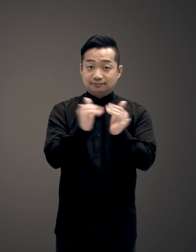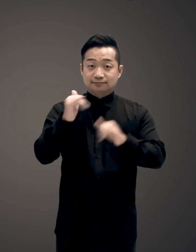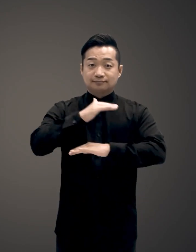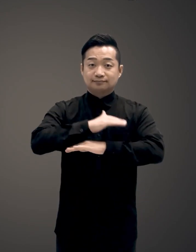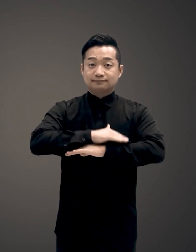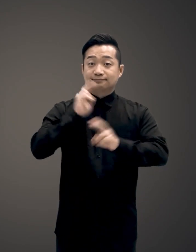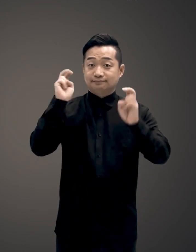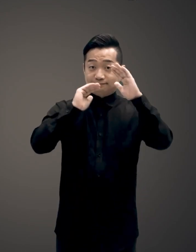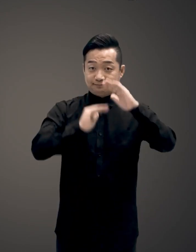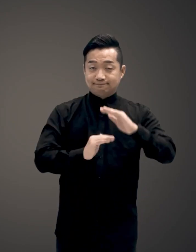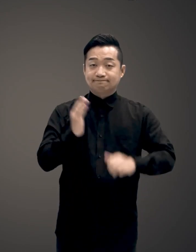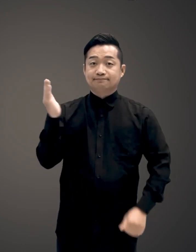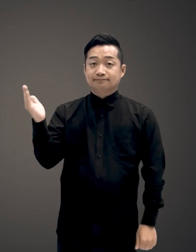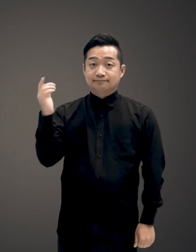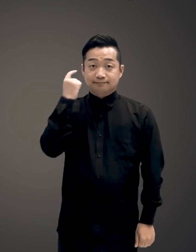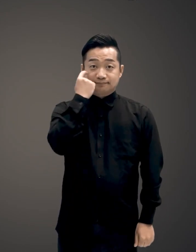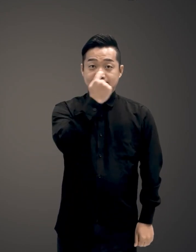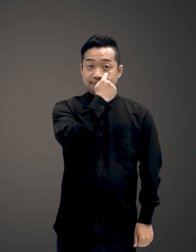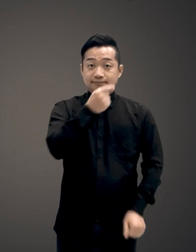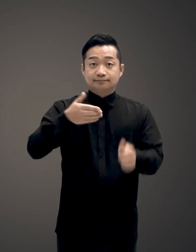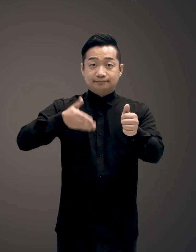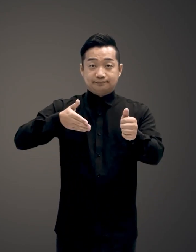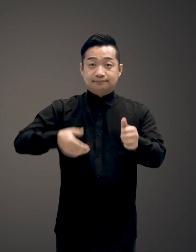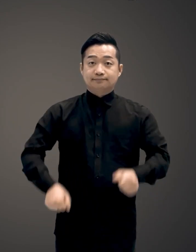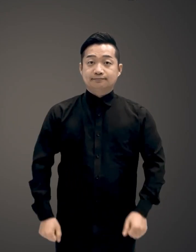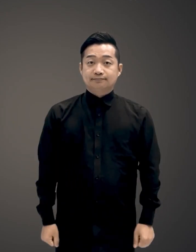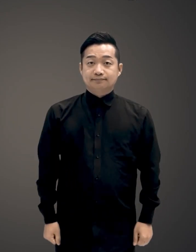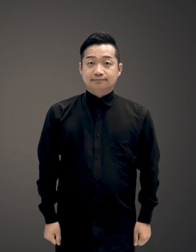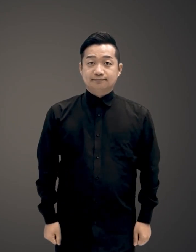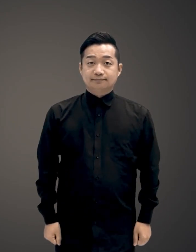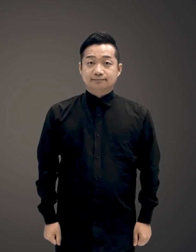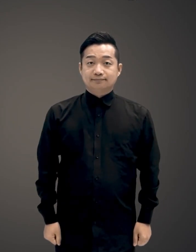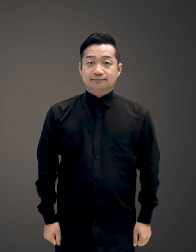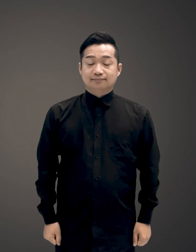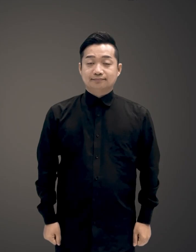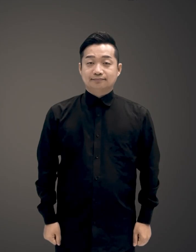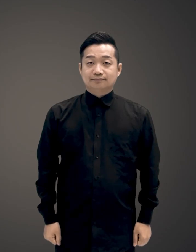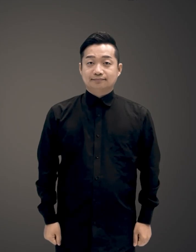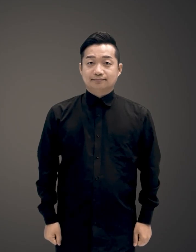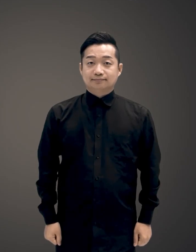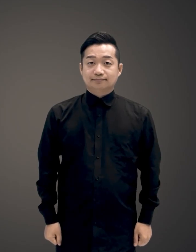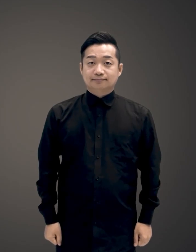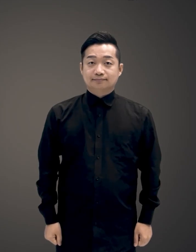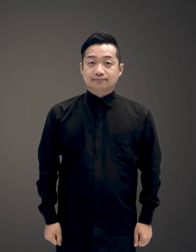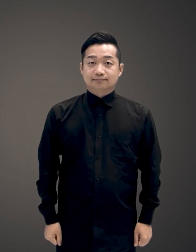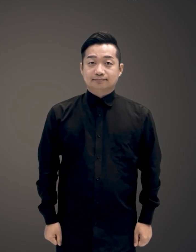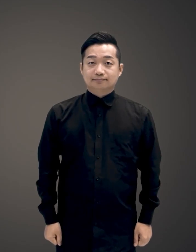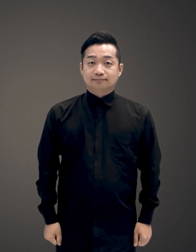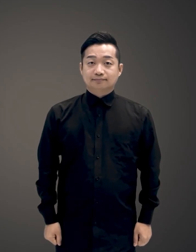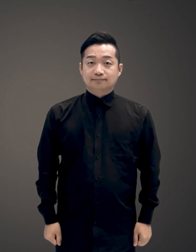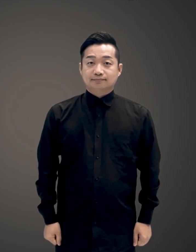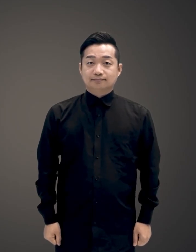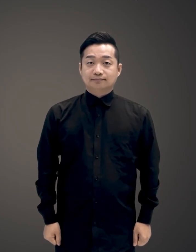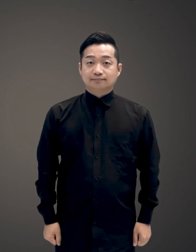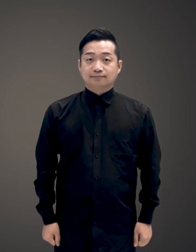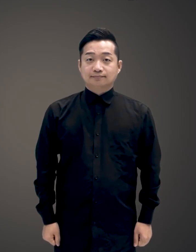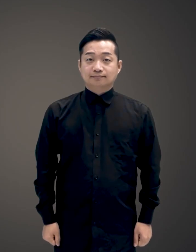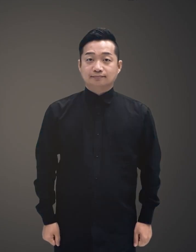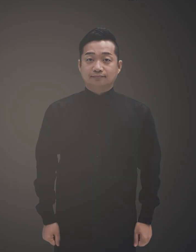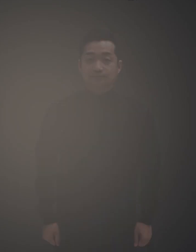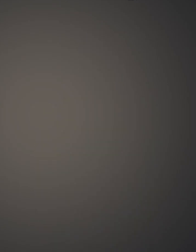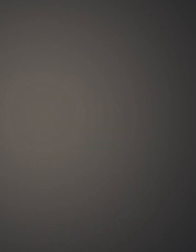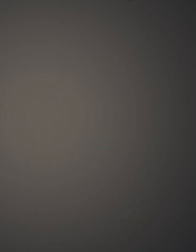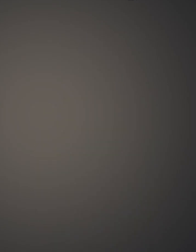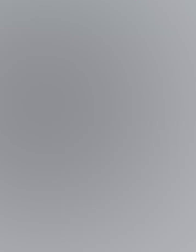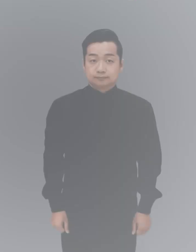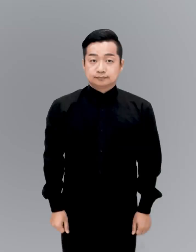도서명 클래식이 알고 싶다. 낭만 살롱 편. 저자 안인모. 출판사 위즈덤 하우스.